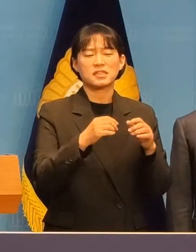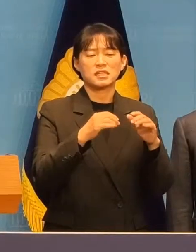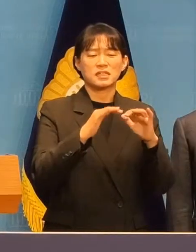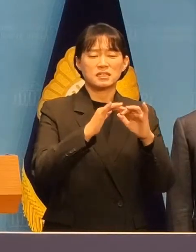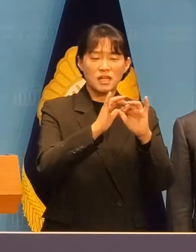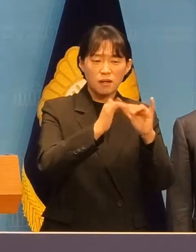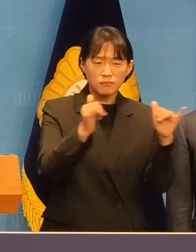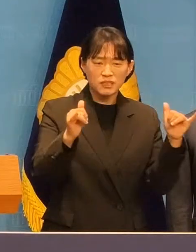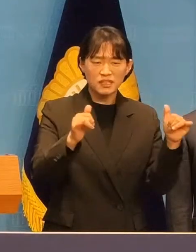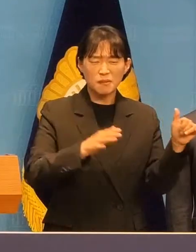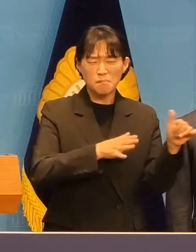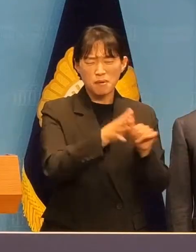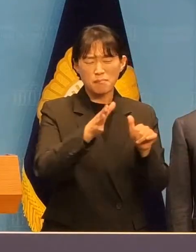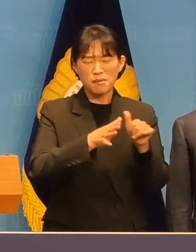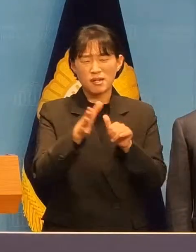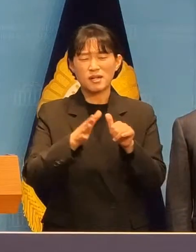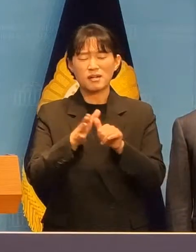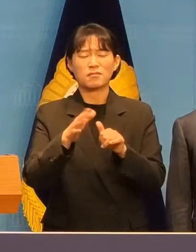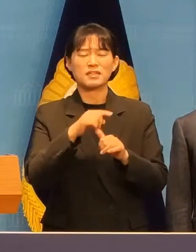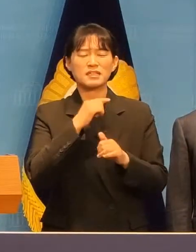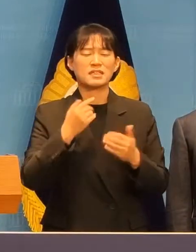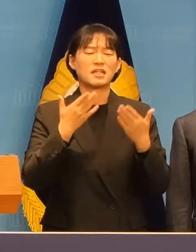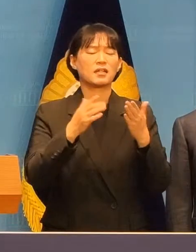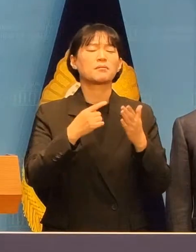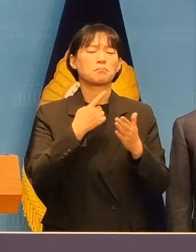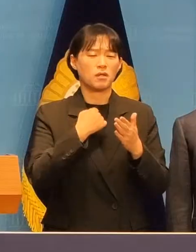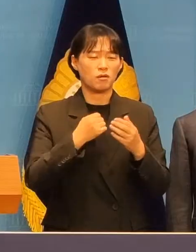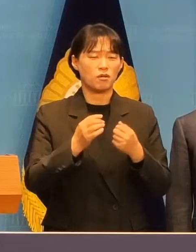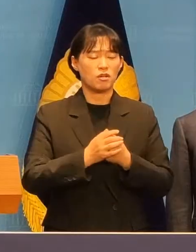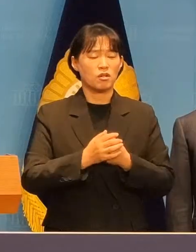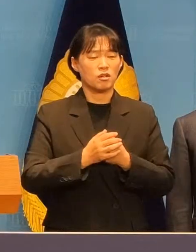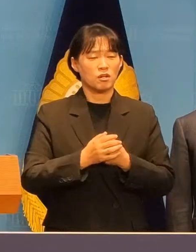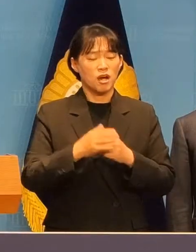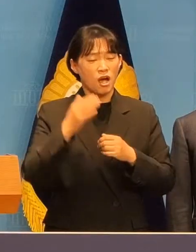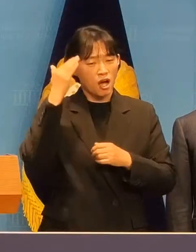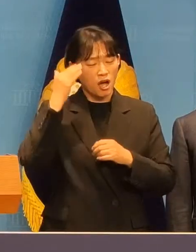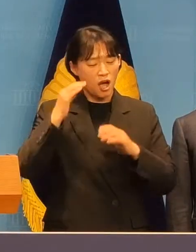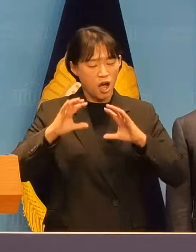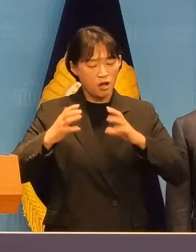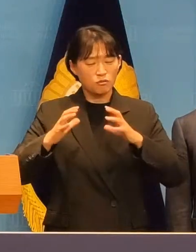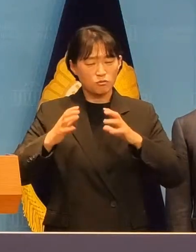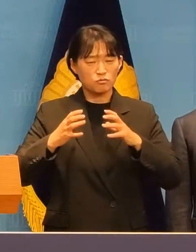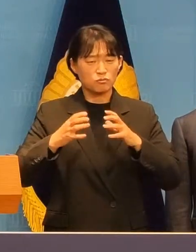희생된 대한민국 현대사의 대표적인 국가폭력 사건입니다.